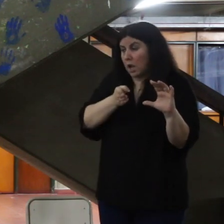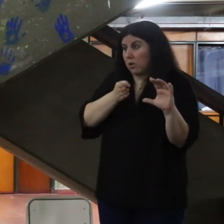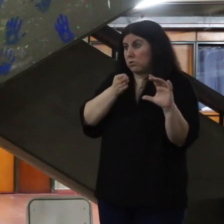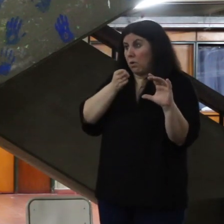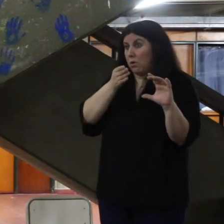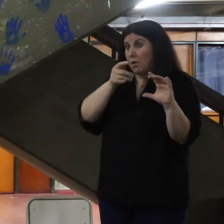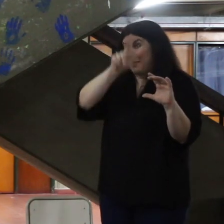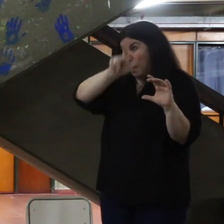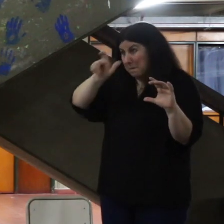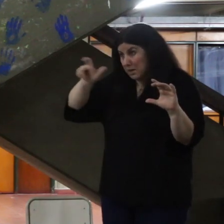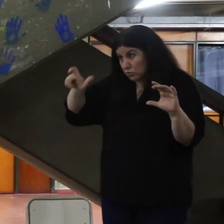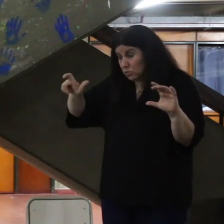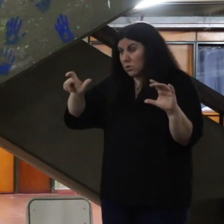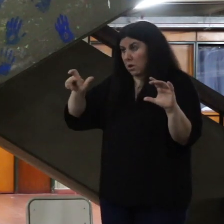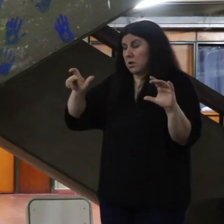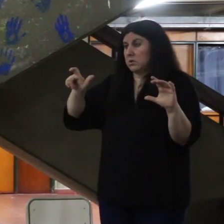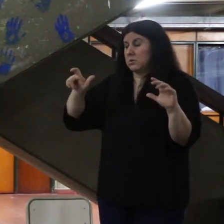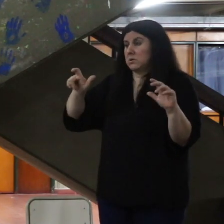57,7% de la población